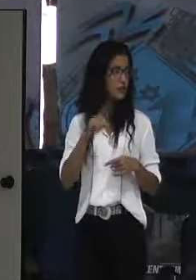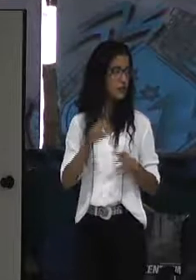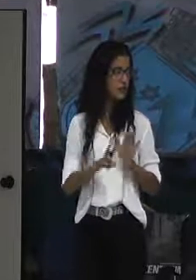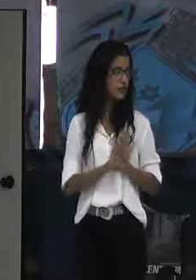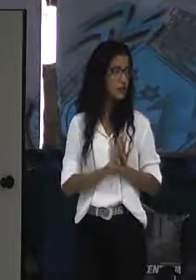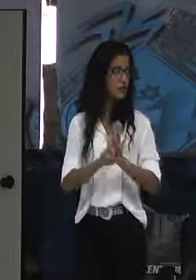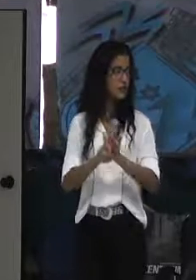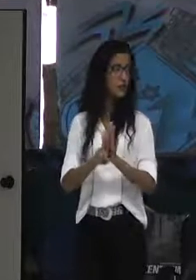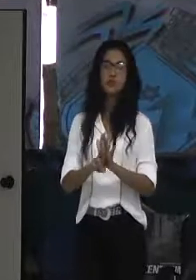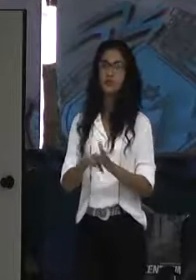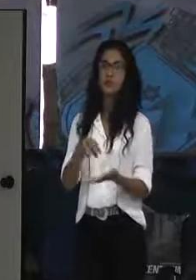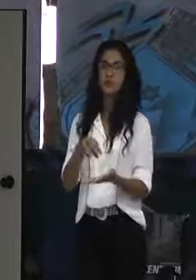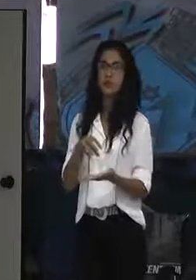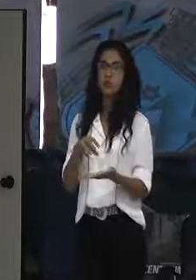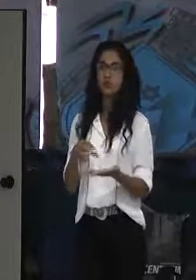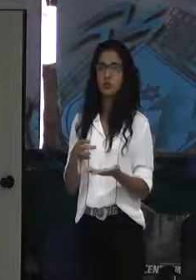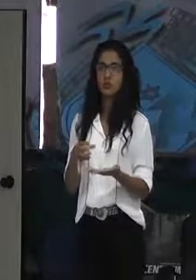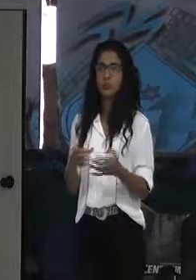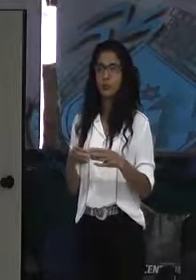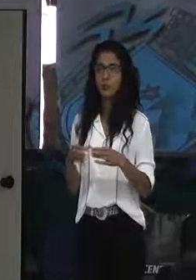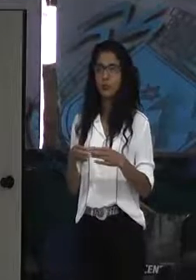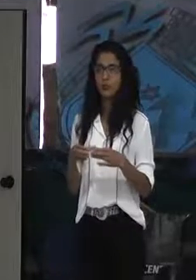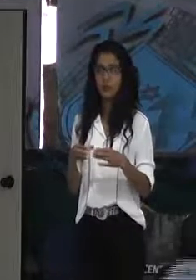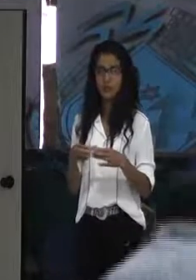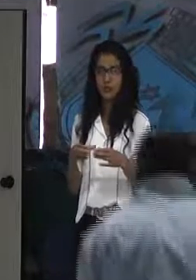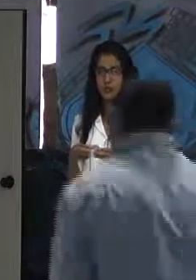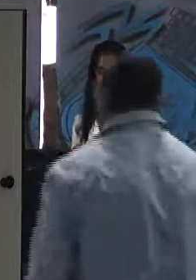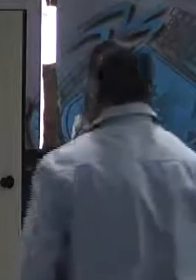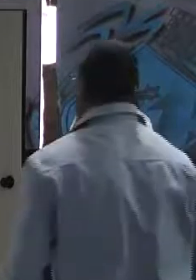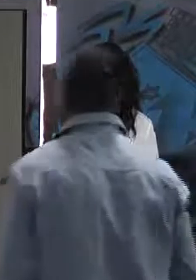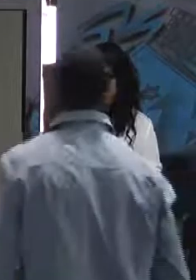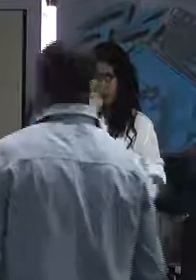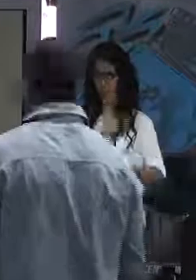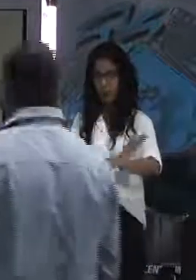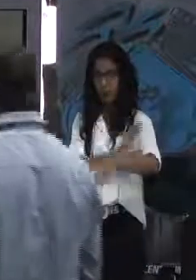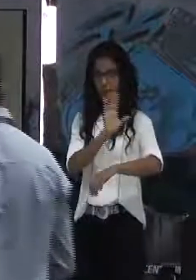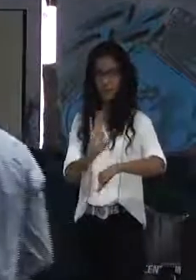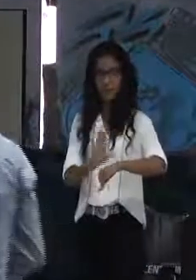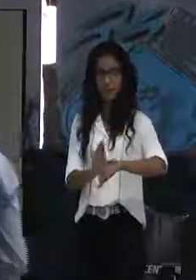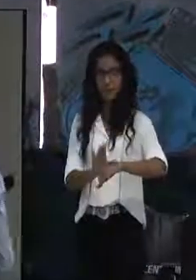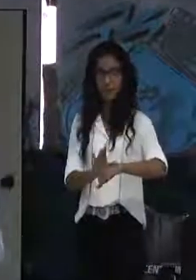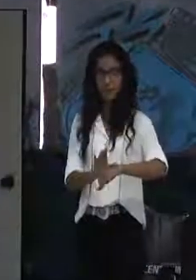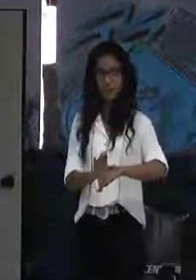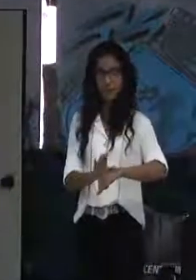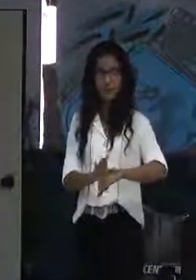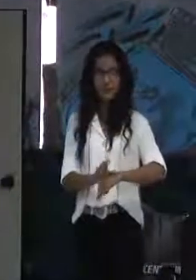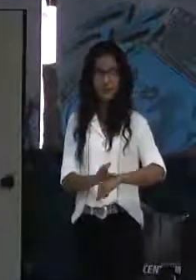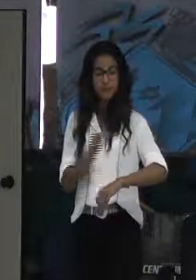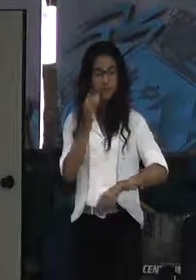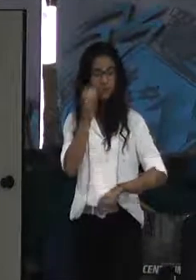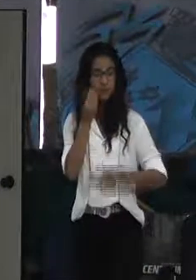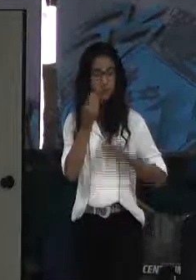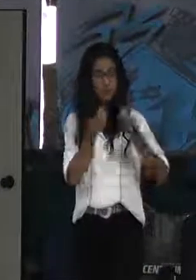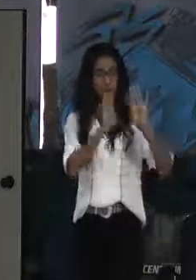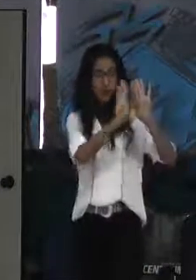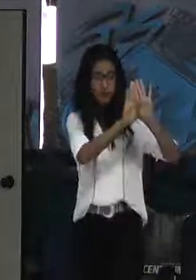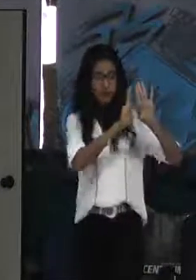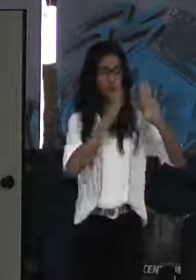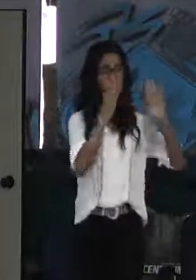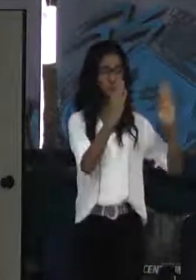de Mobilização dos Funcionários do Hospital Geral Luiziana Filho, contra a desativação do Hospital Luiziana Filho. E